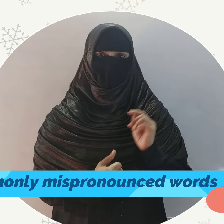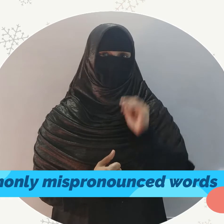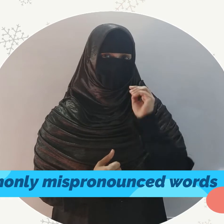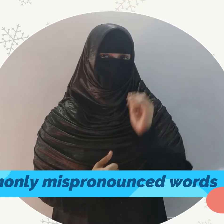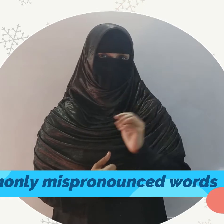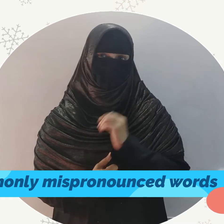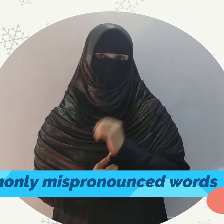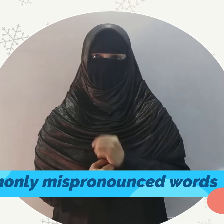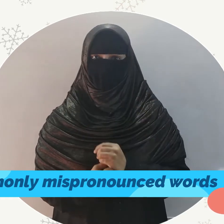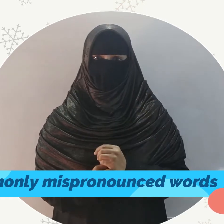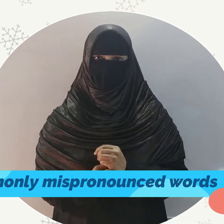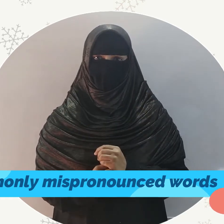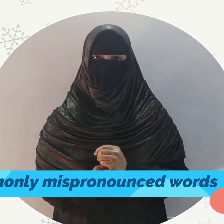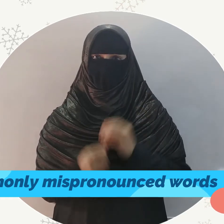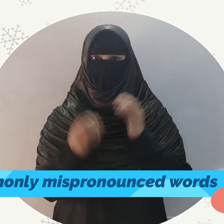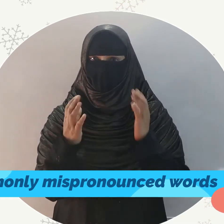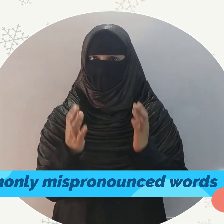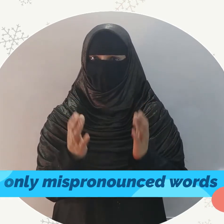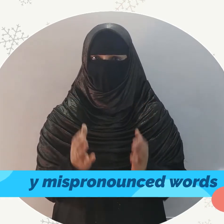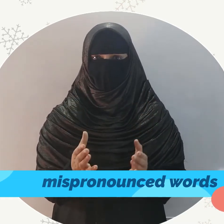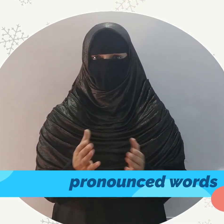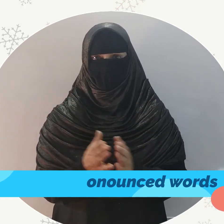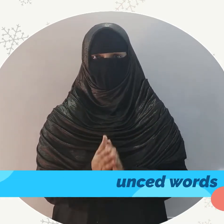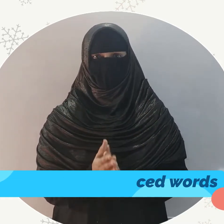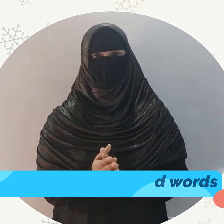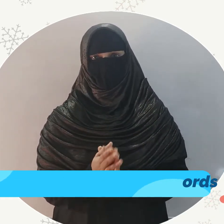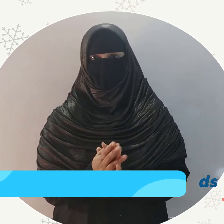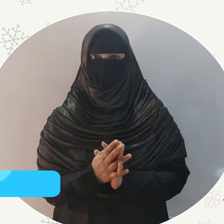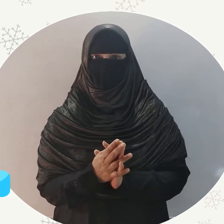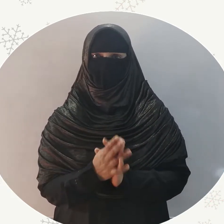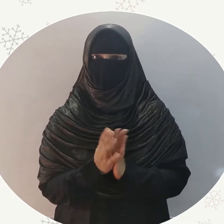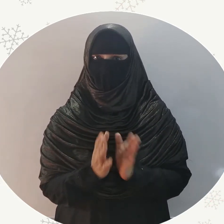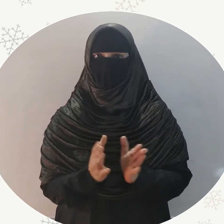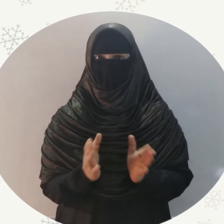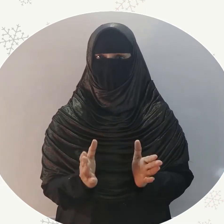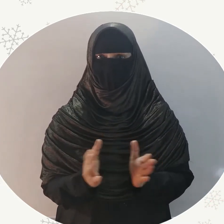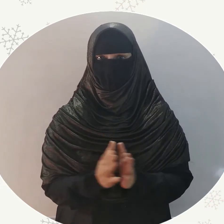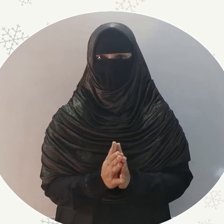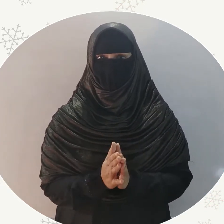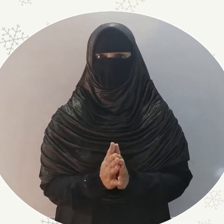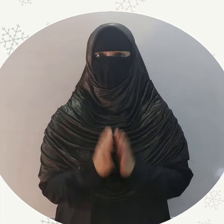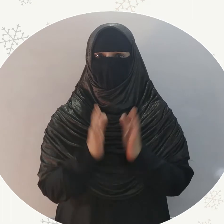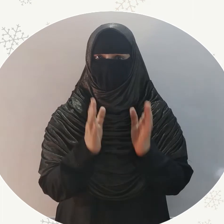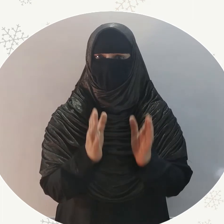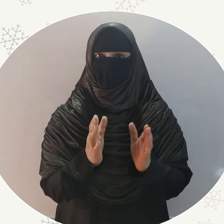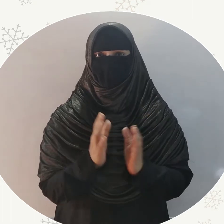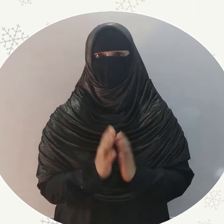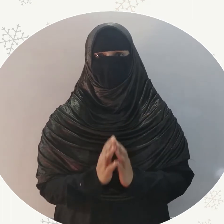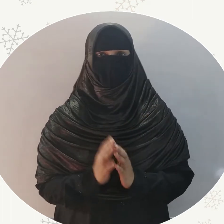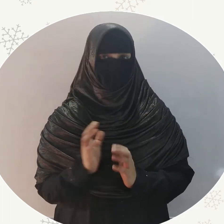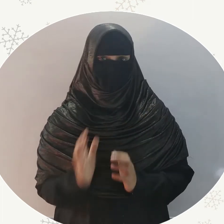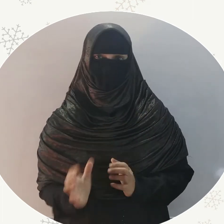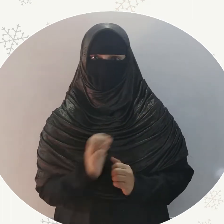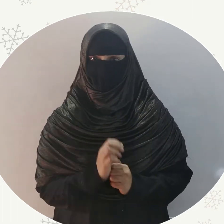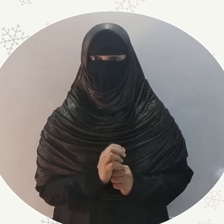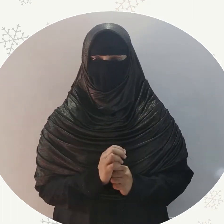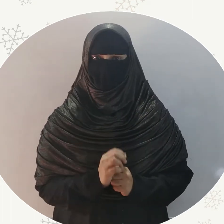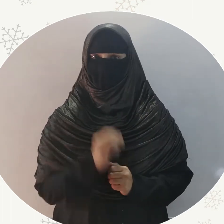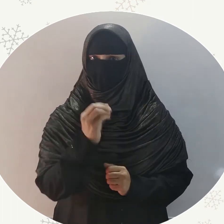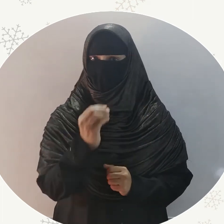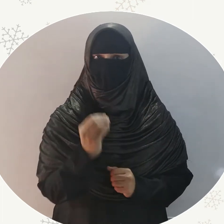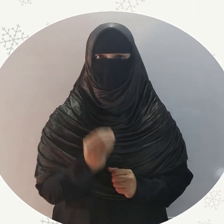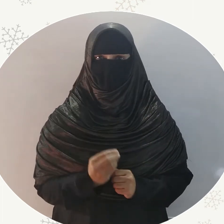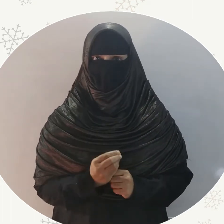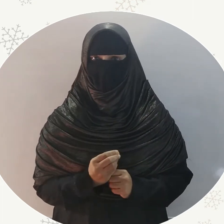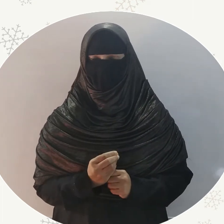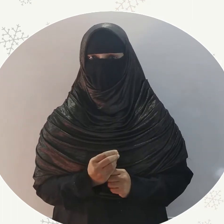പലരും ഈ വേർഡ്സ് മിസ് പ്രൊനൗൺസ് ചെയ്യുന്നുണ്ട്. അതിന്റെ ശരിയായ പ്രൊനൗൺസിയേഷൻ എന്താണ് അത് നമുക്കിത് നോക്കാം. So, why wait? Let's get started.